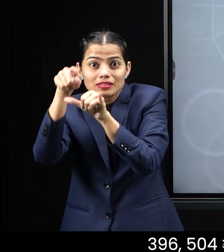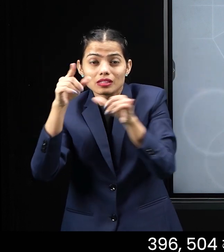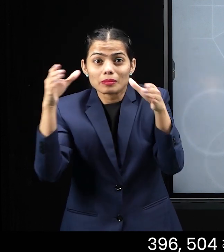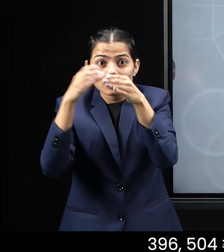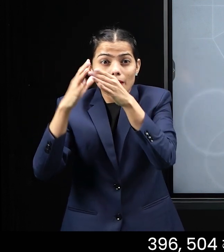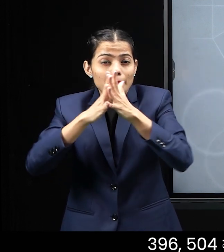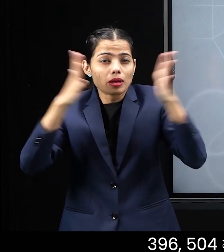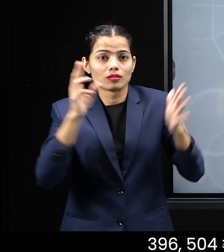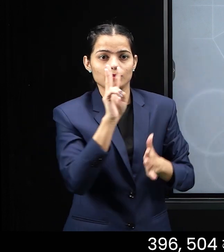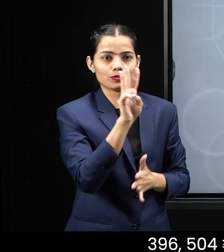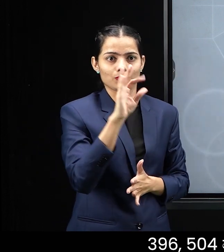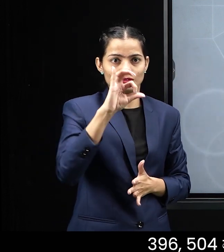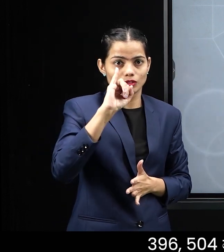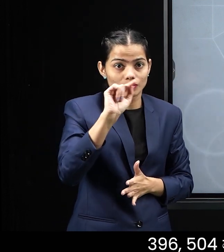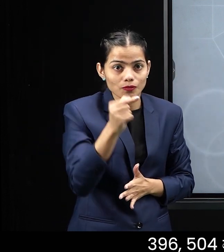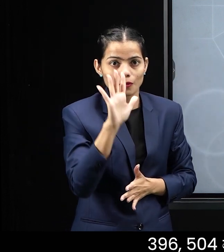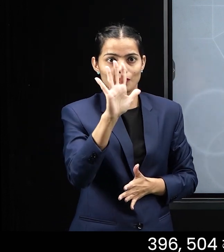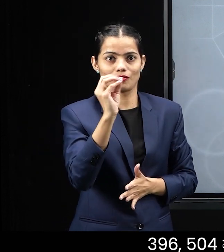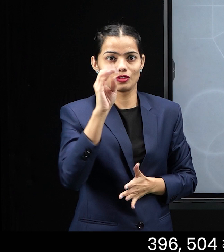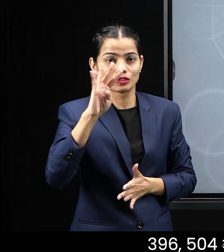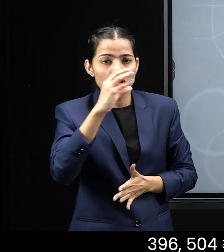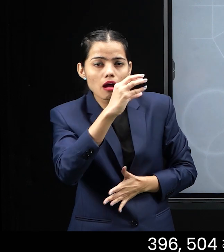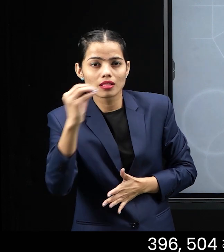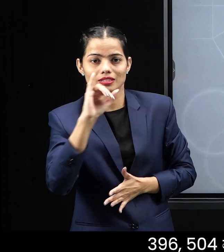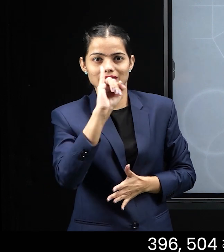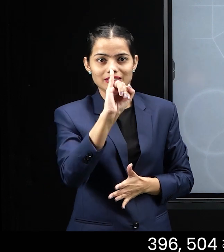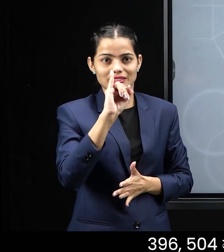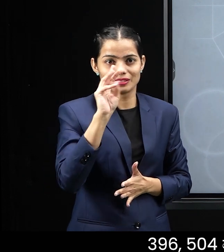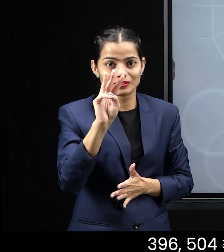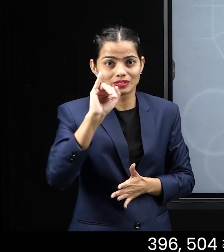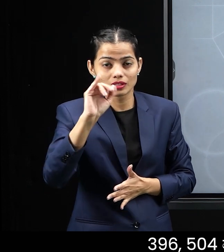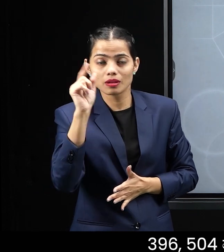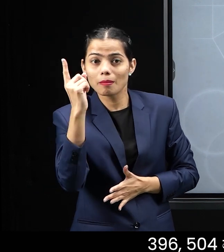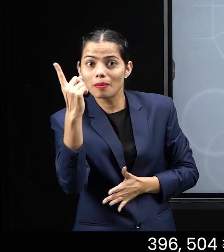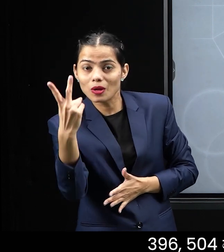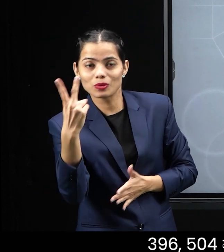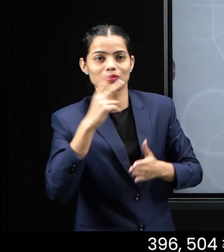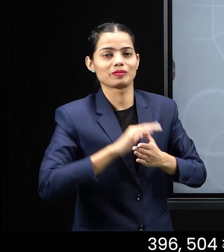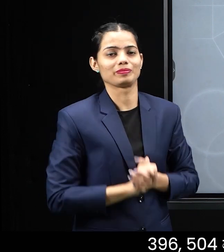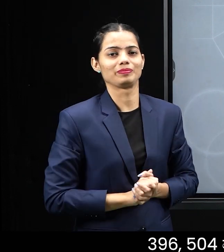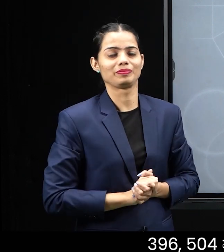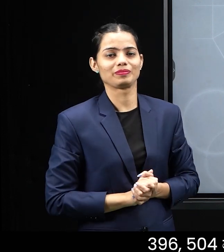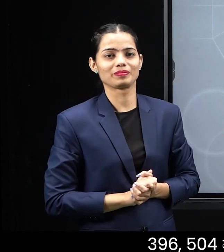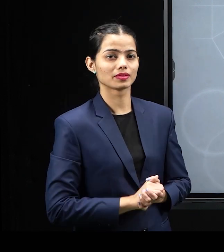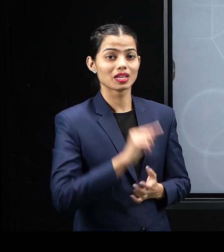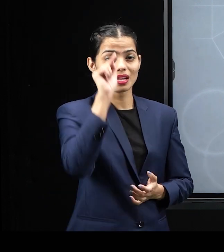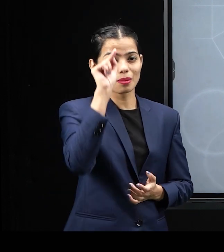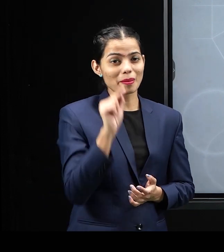ಮತ್ತು 636ರ ಅತ್ಯಧಿಕ ಸಾಮಾನ್ಯ ಅಂಶವನ್ನು 12 ಆಗಿದೆ. ನೆನಪಿಡುವ